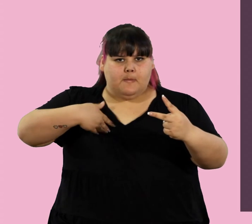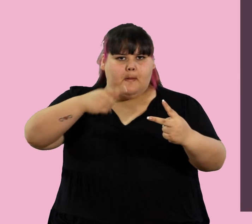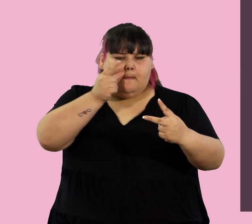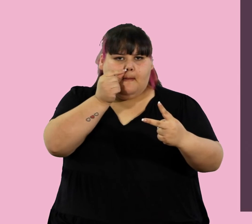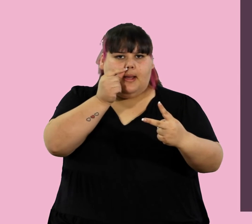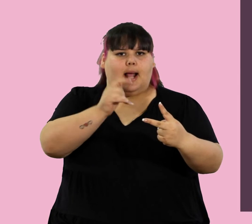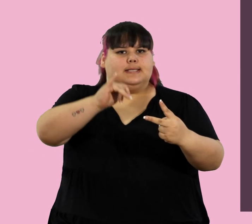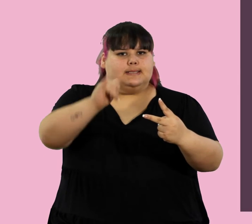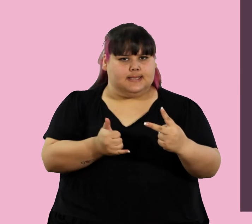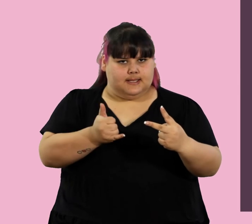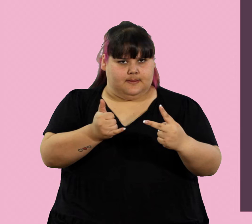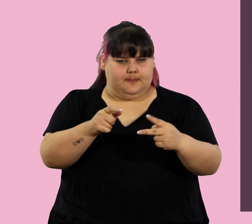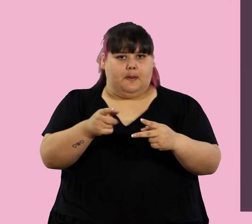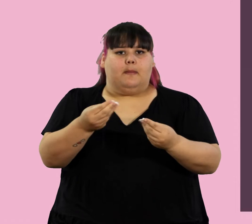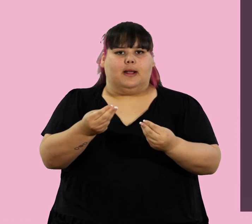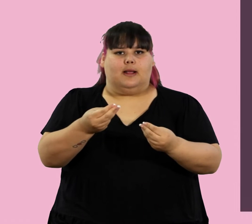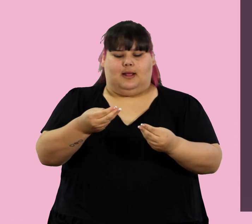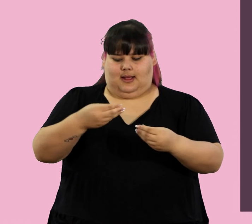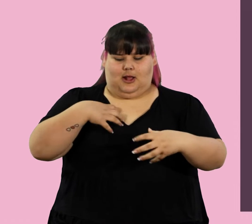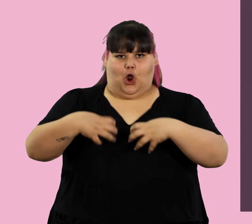la obtención de los órganos y tejidos.